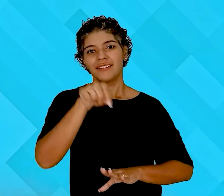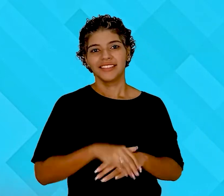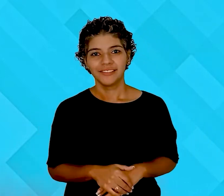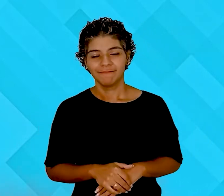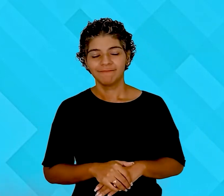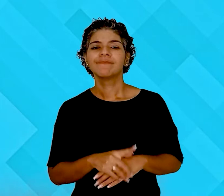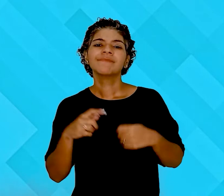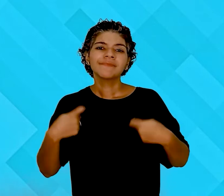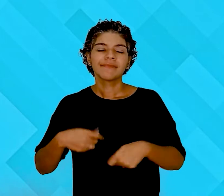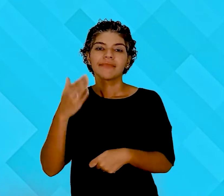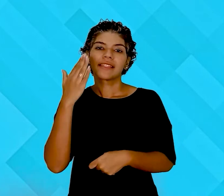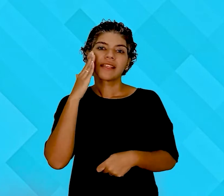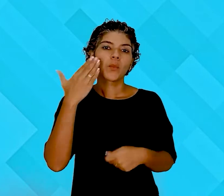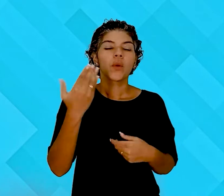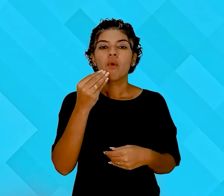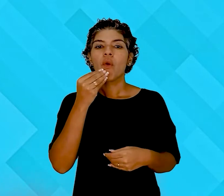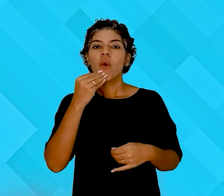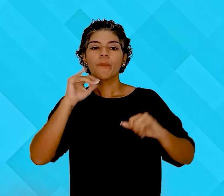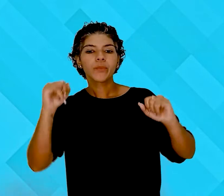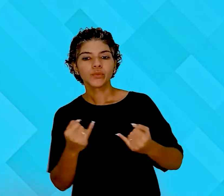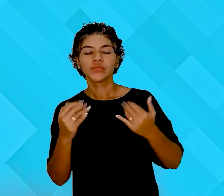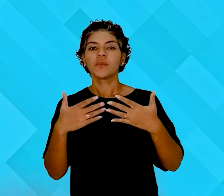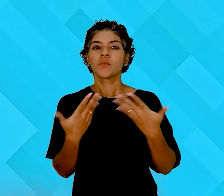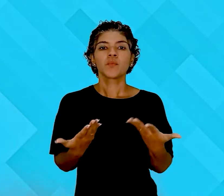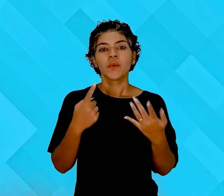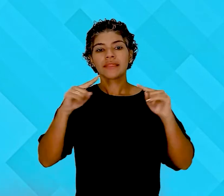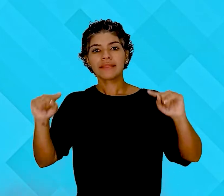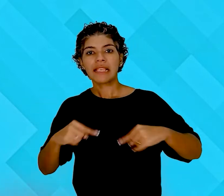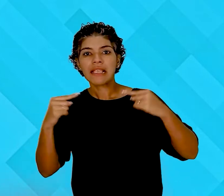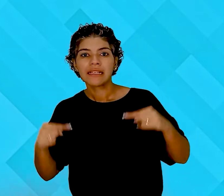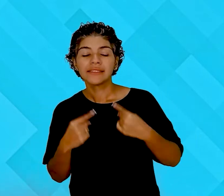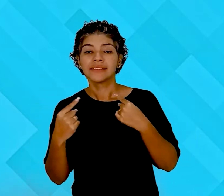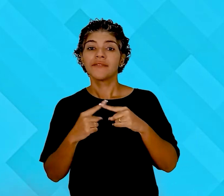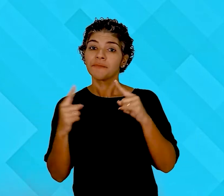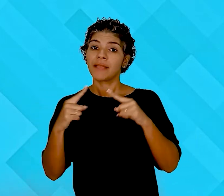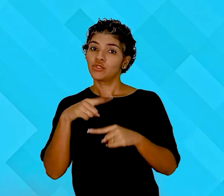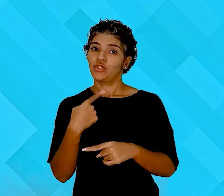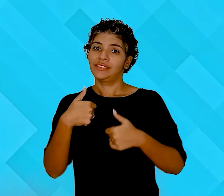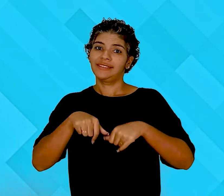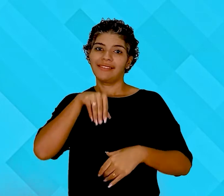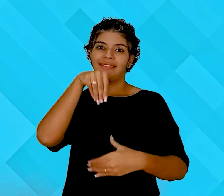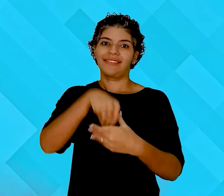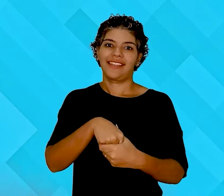dentro, sem estar vendido, achando que é tudo mágica. Não é magia, é tecnologia. Então,